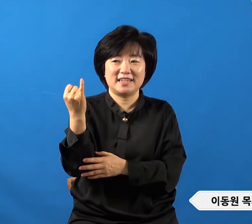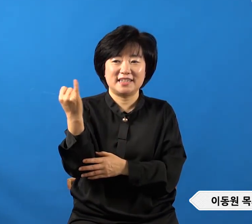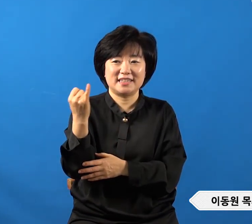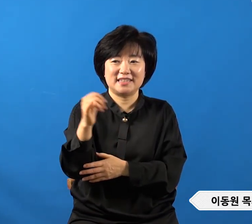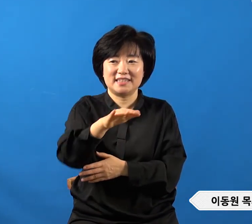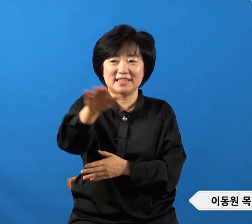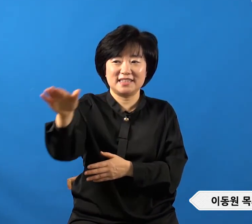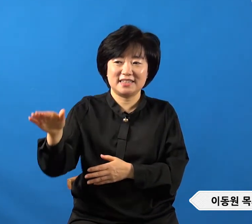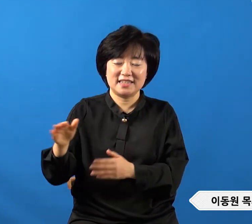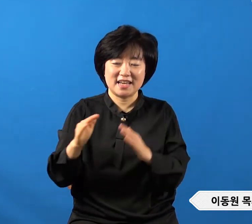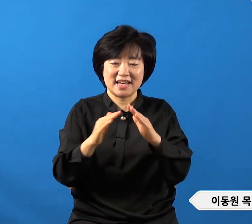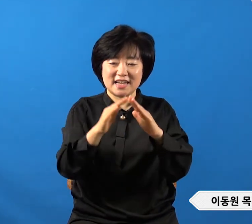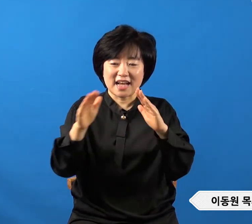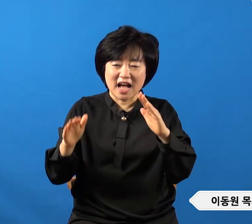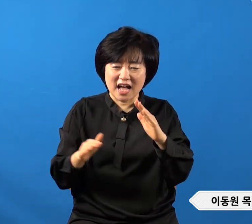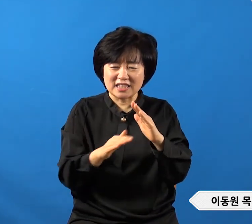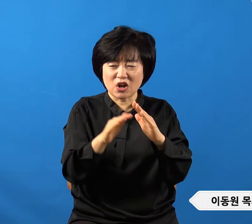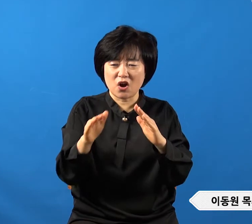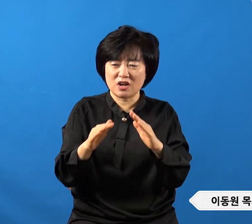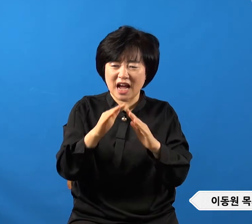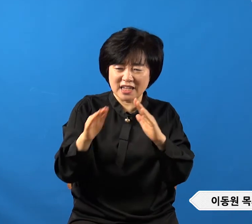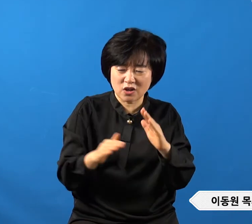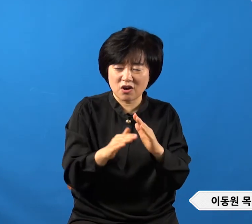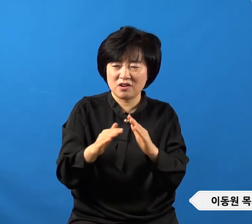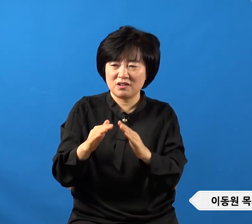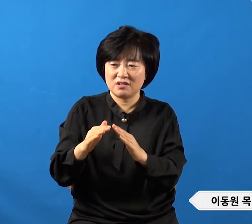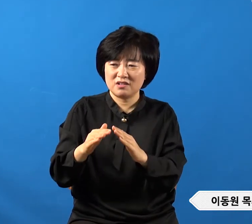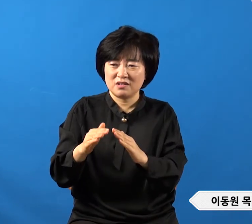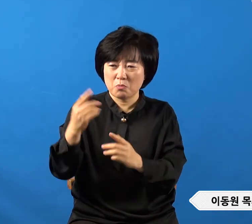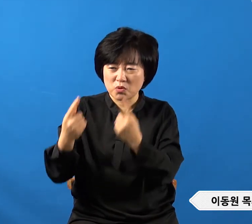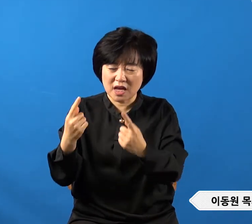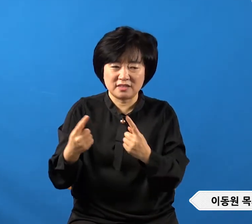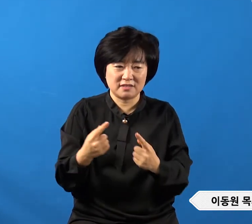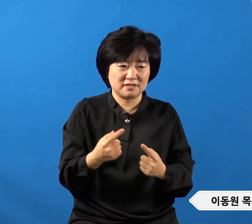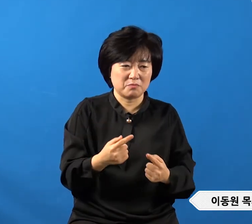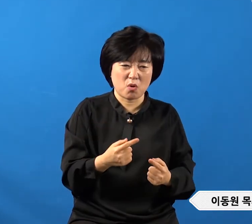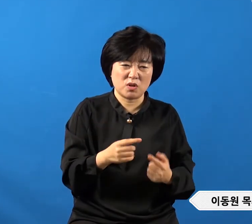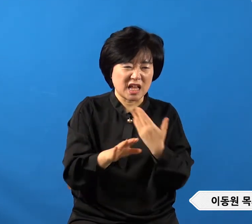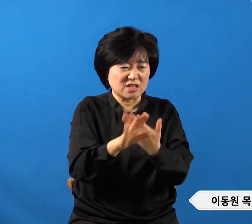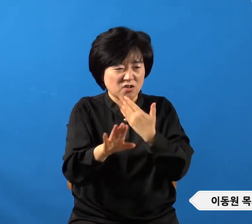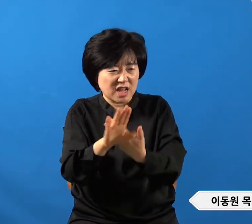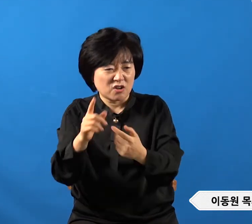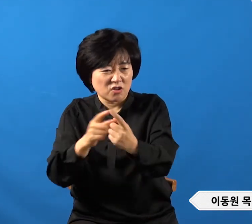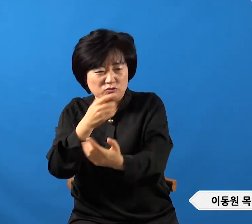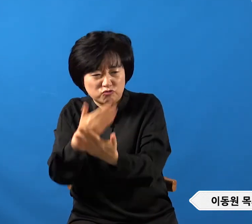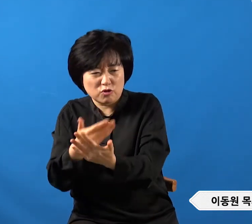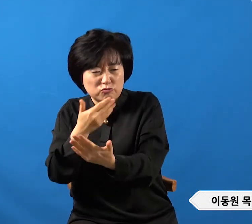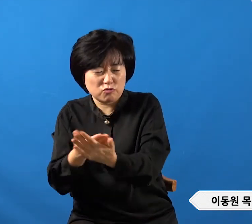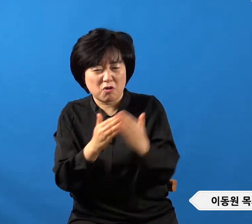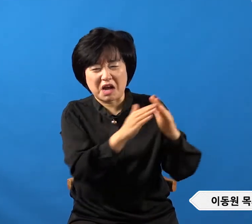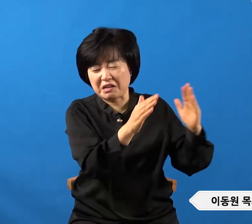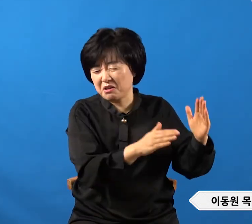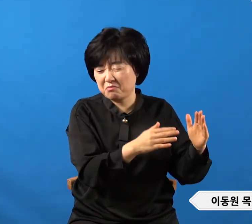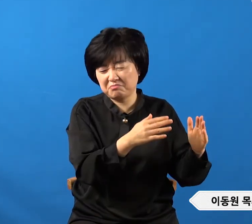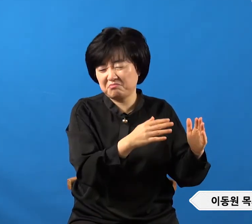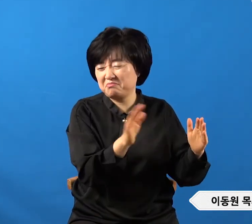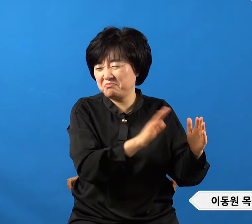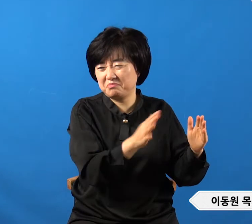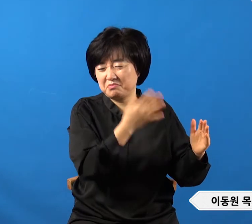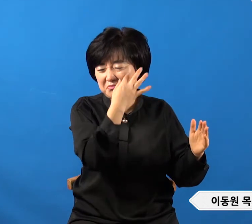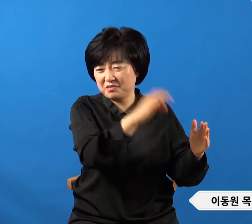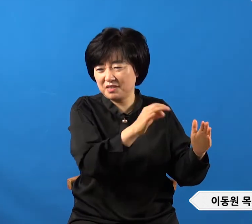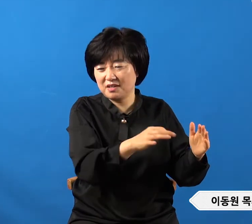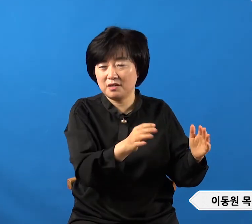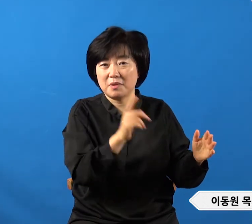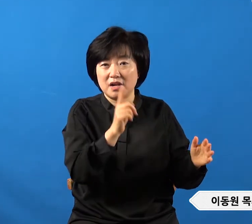대학은 가정의 가치보다는 다른 사회적인 것을 더 많이 강조하는 진보적인 대학이란 말이죠. 근데 연설